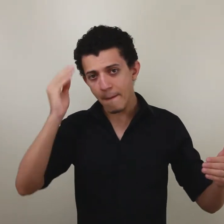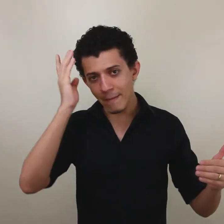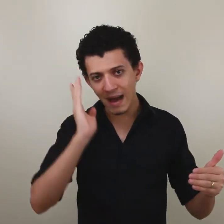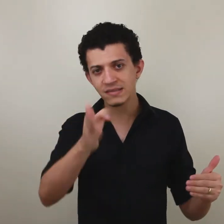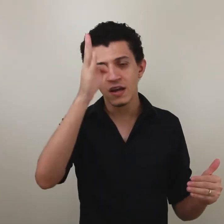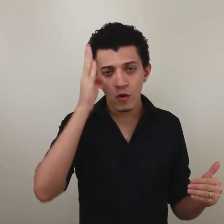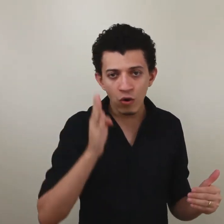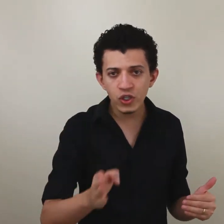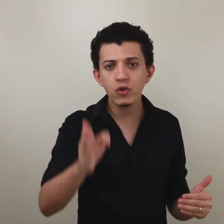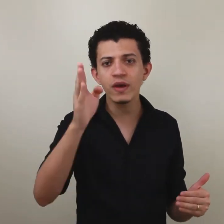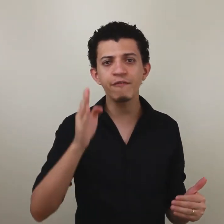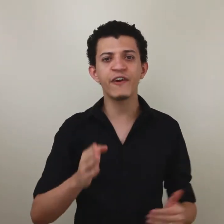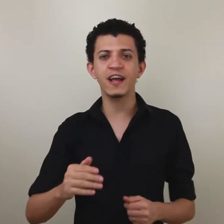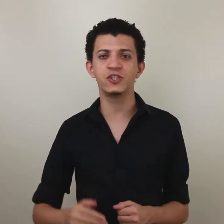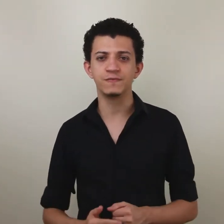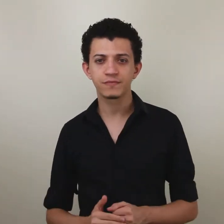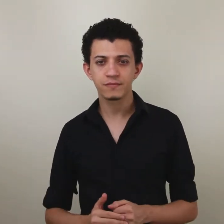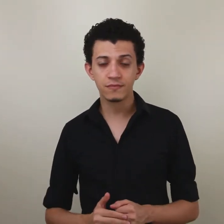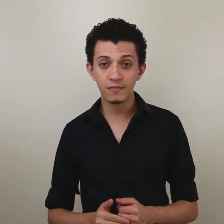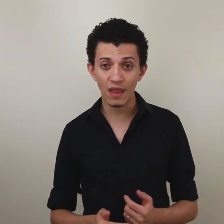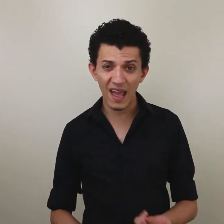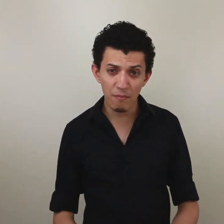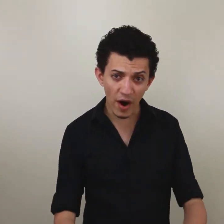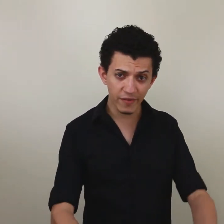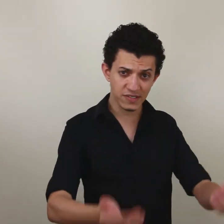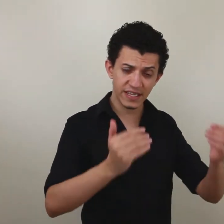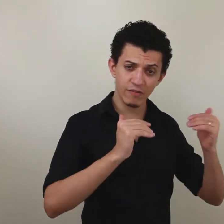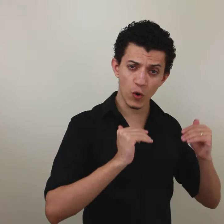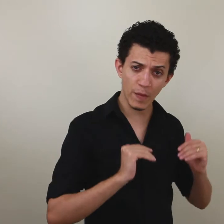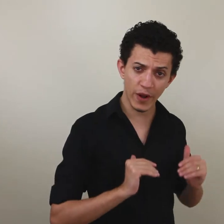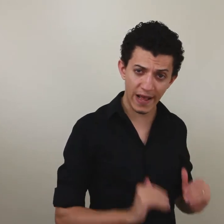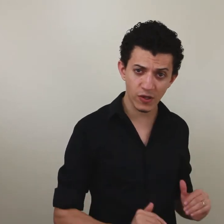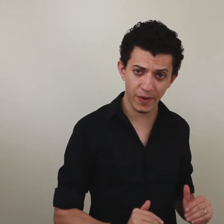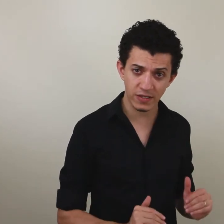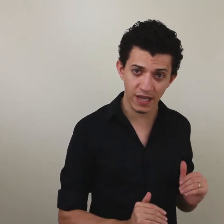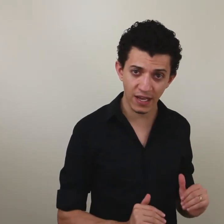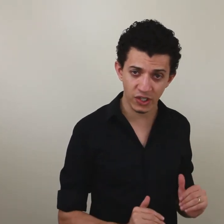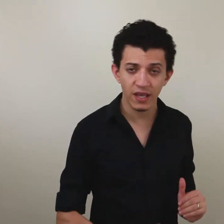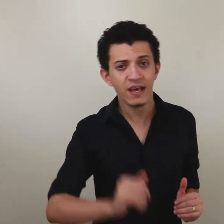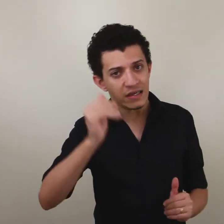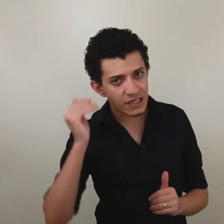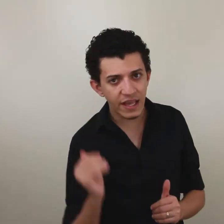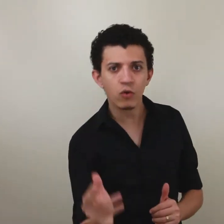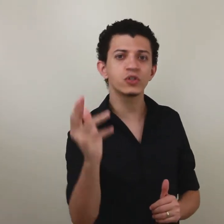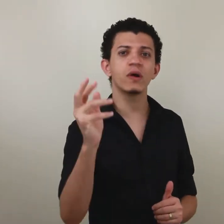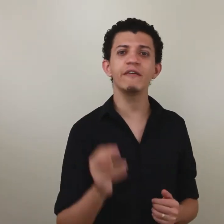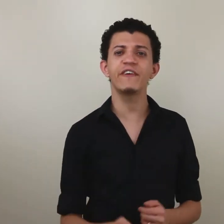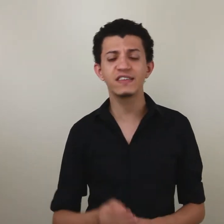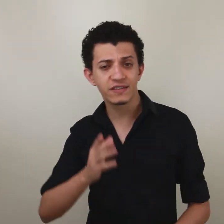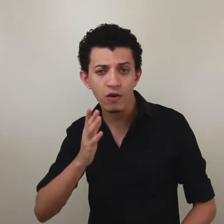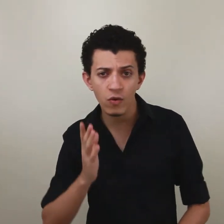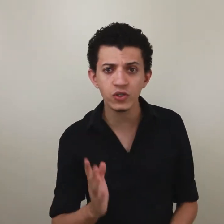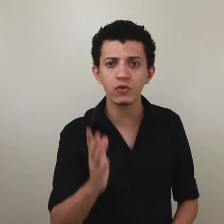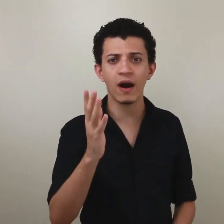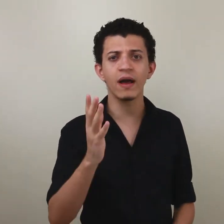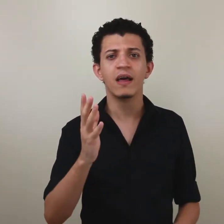continua em frente e comemorar a aprendizagem se você tem que continuar emprego continuar